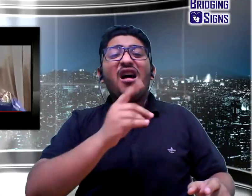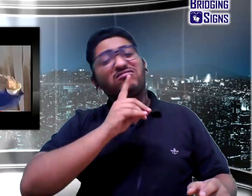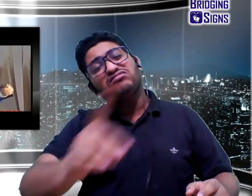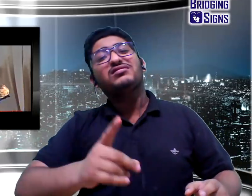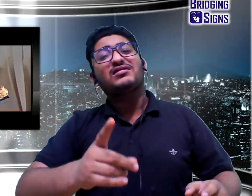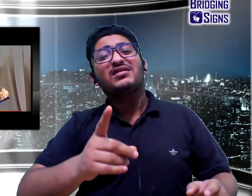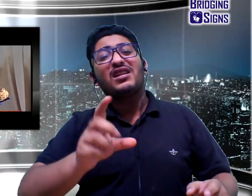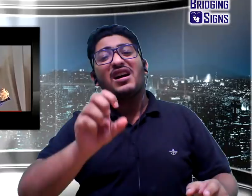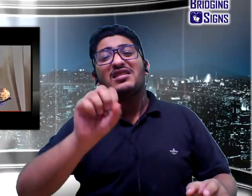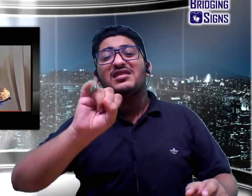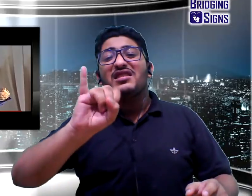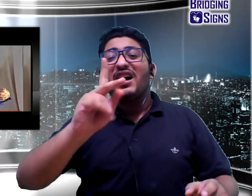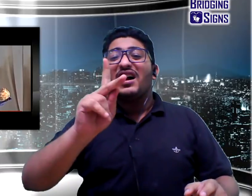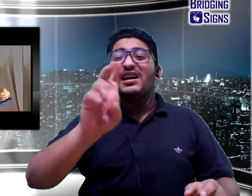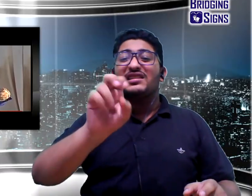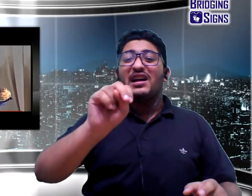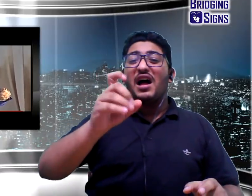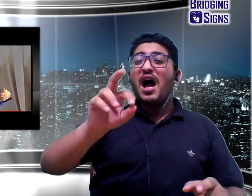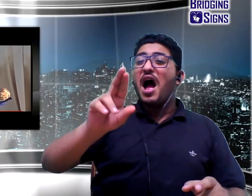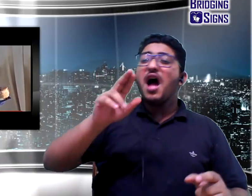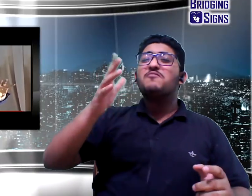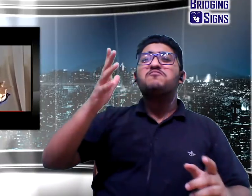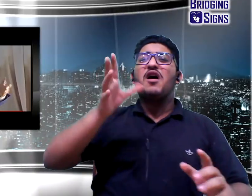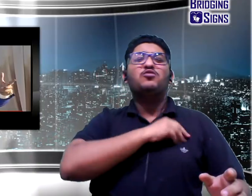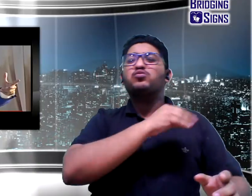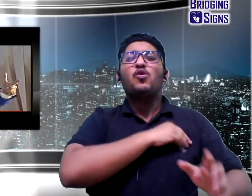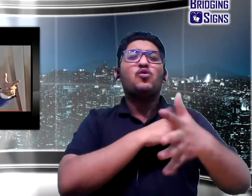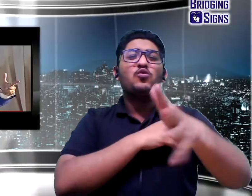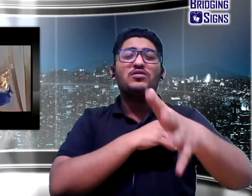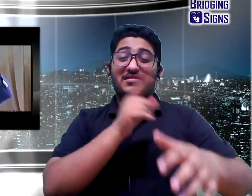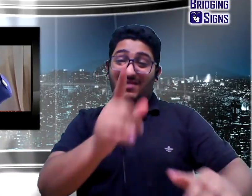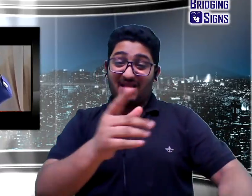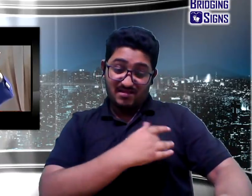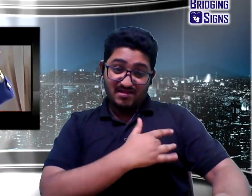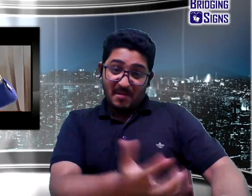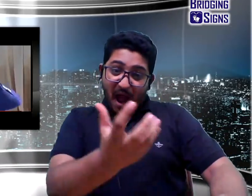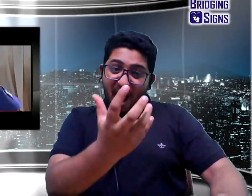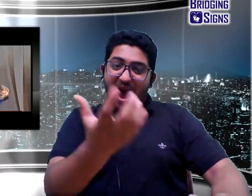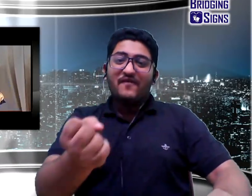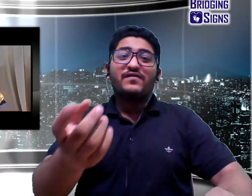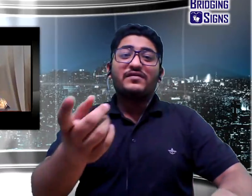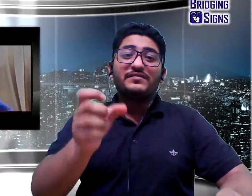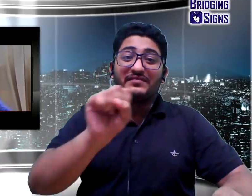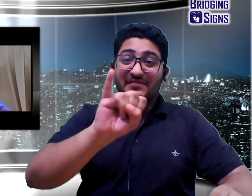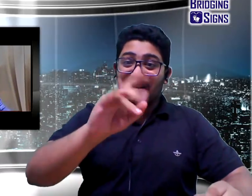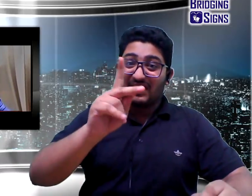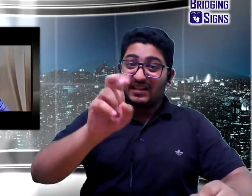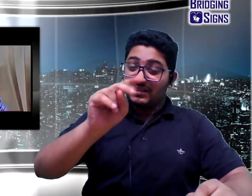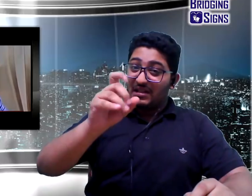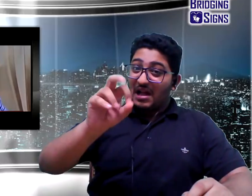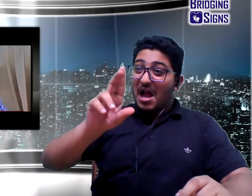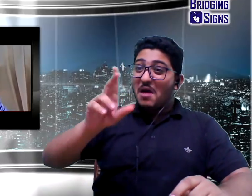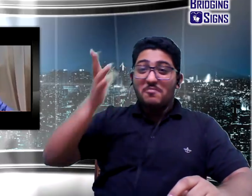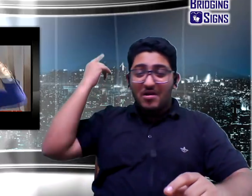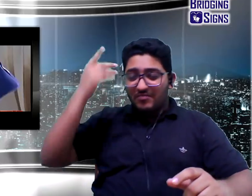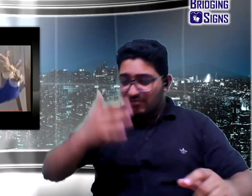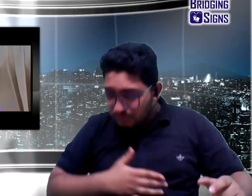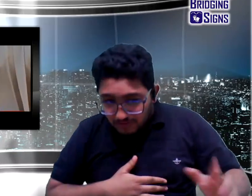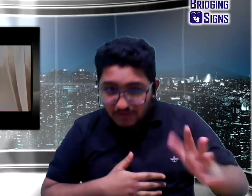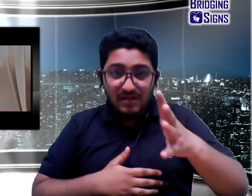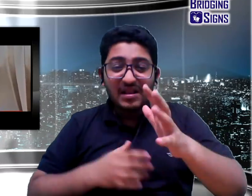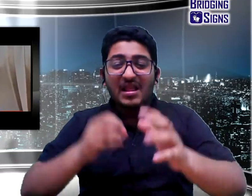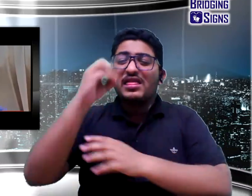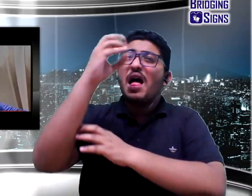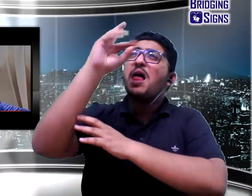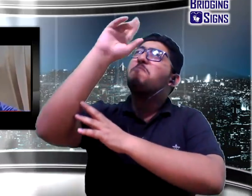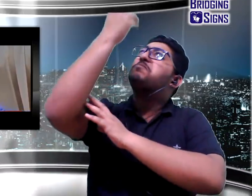ओ सिकंदर हालात से नहीं डरता, ये तुहाडे दिल बारे भी है समुंदर। सिकंदर हालात के आगे नहीं झुकता, तारा टूट